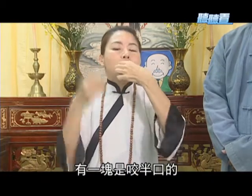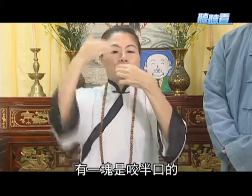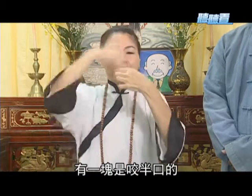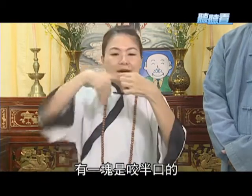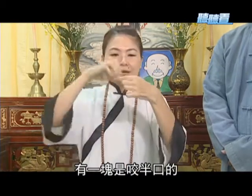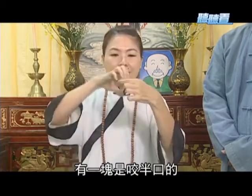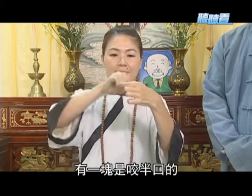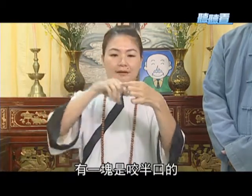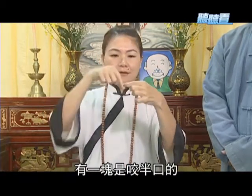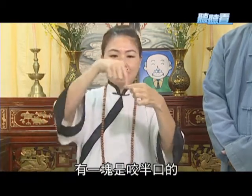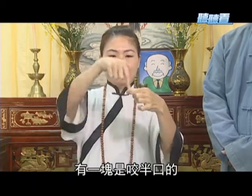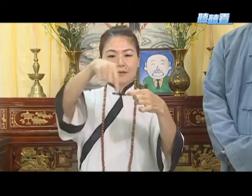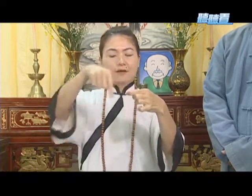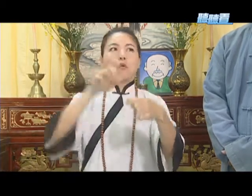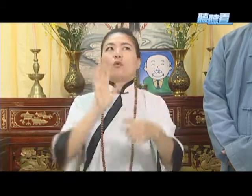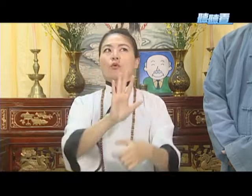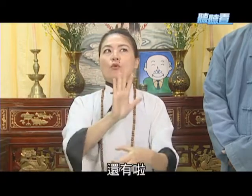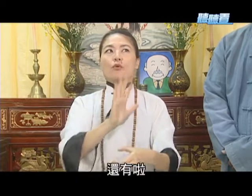的。还有啦。